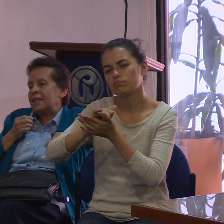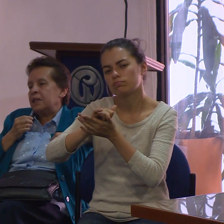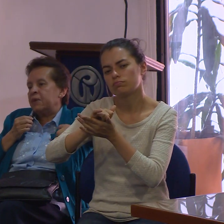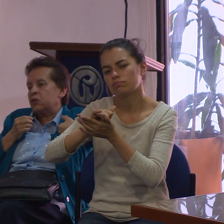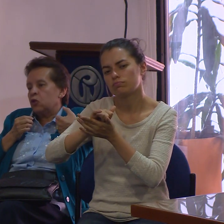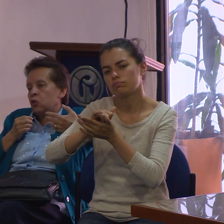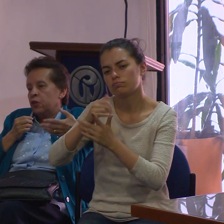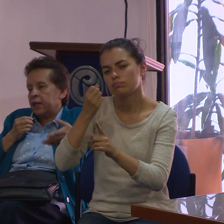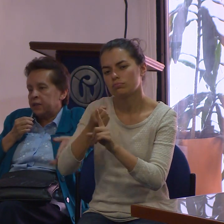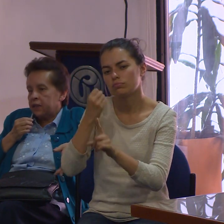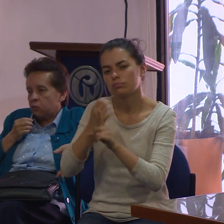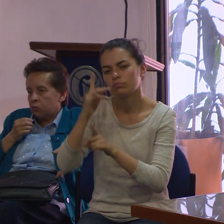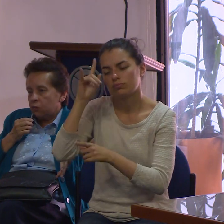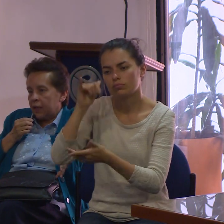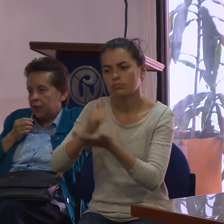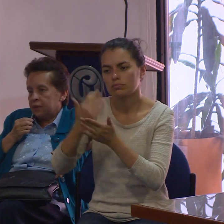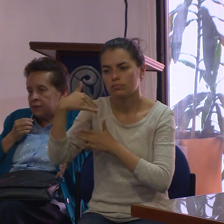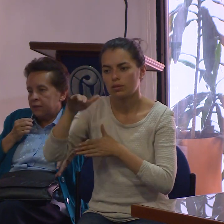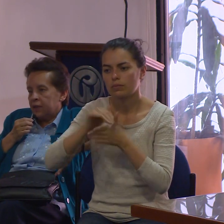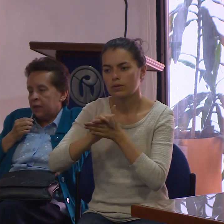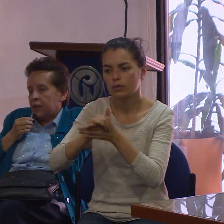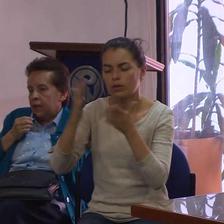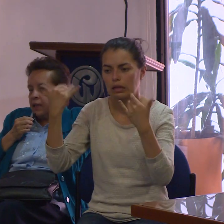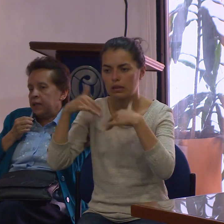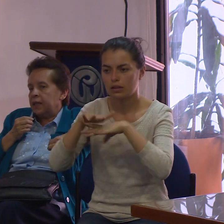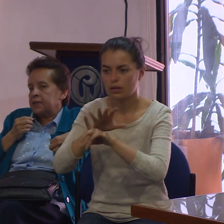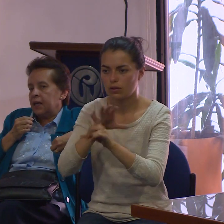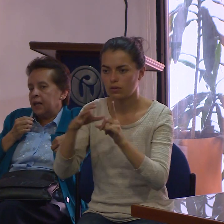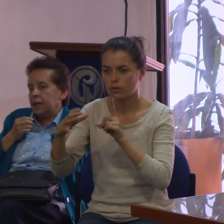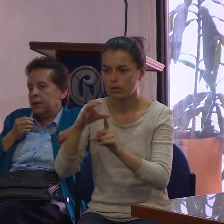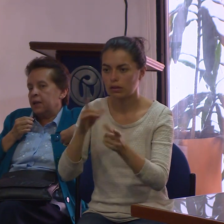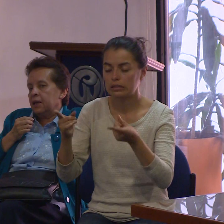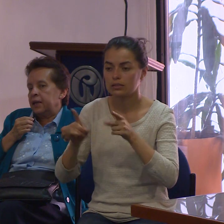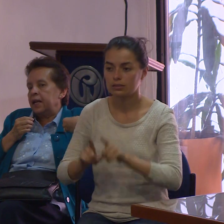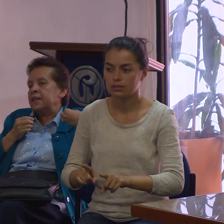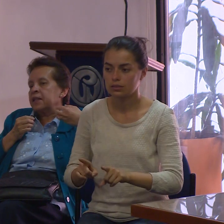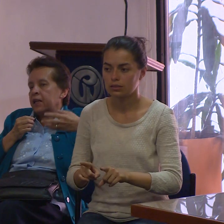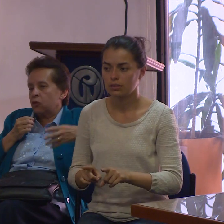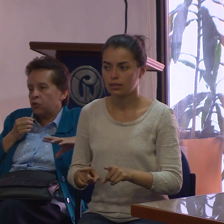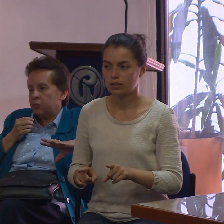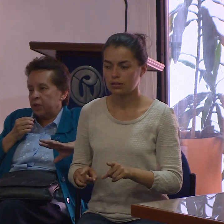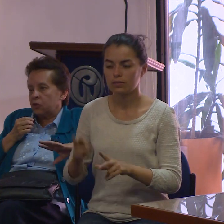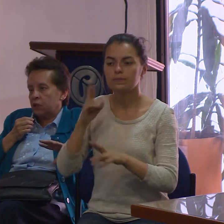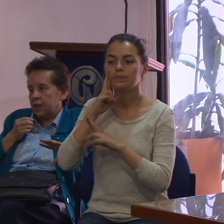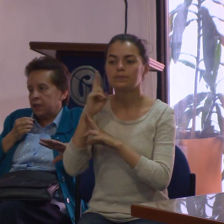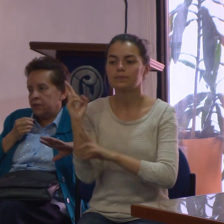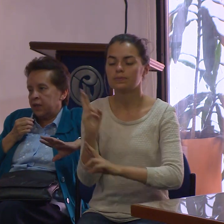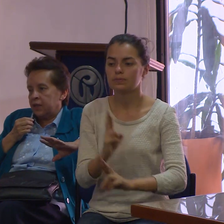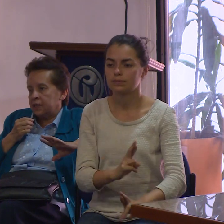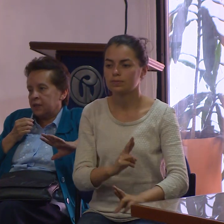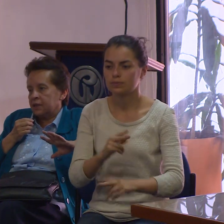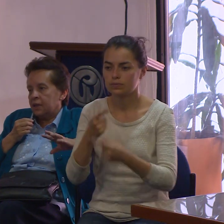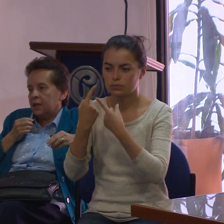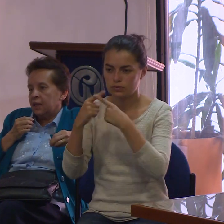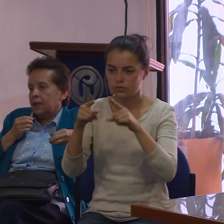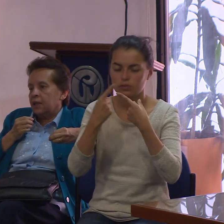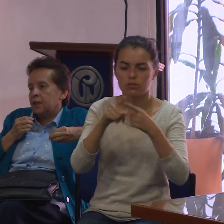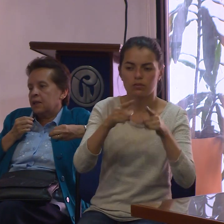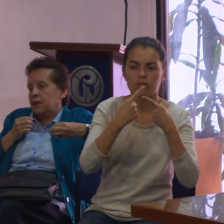han sido esas metodologías interculturales y ese reconocimiento de las